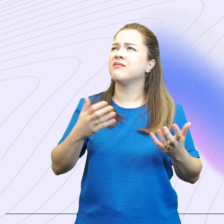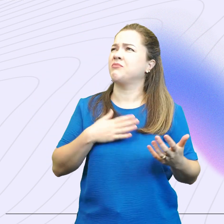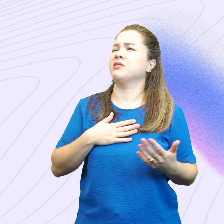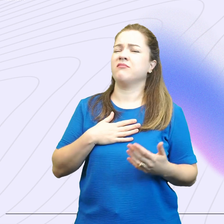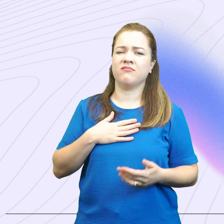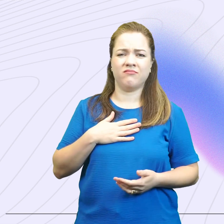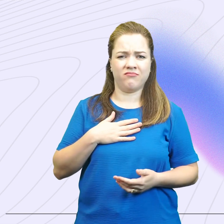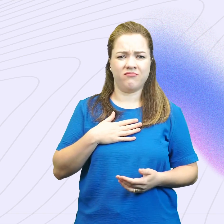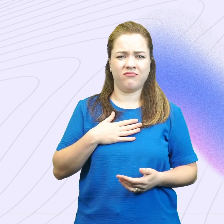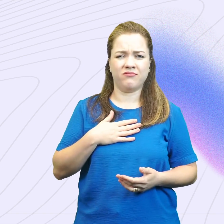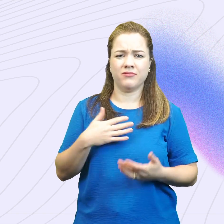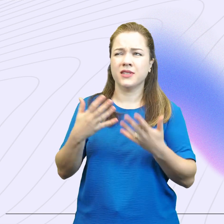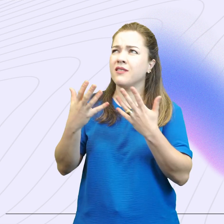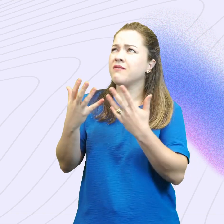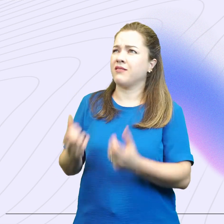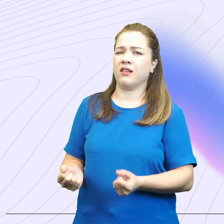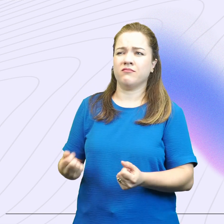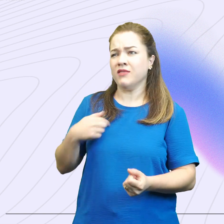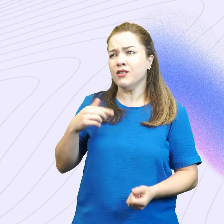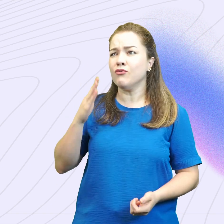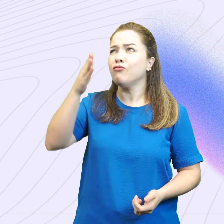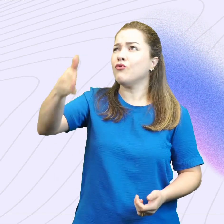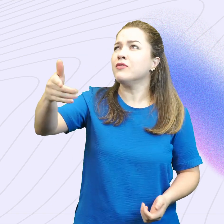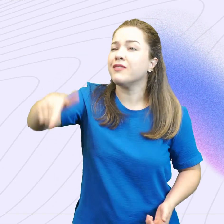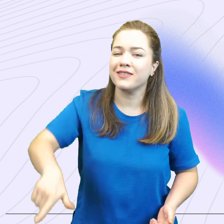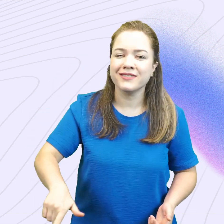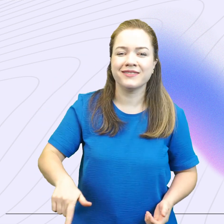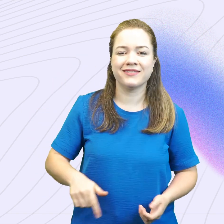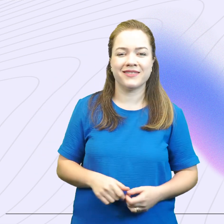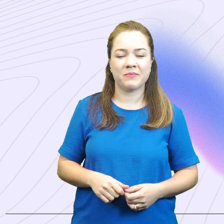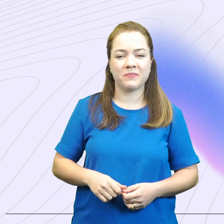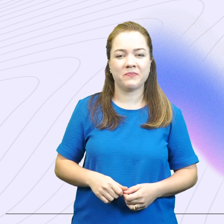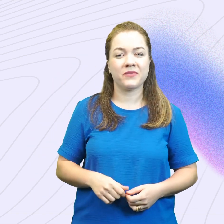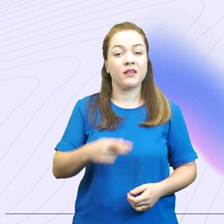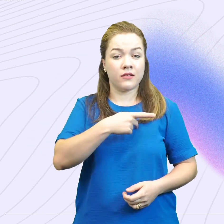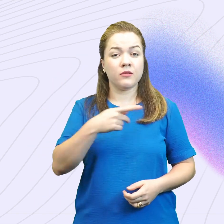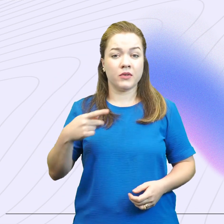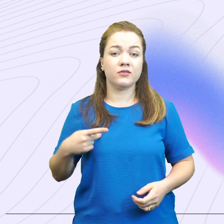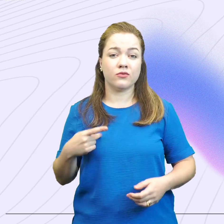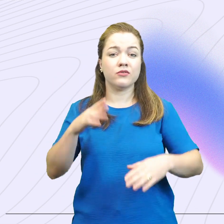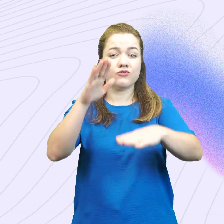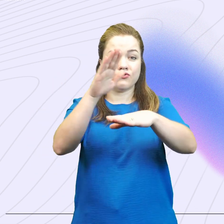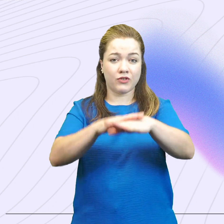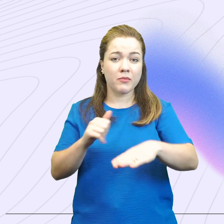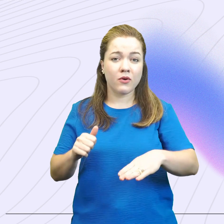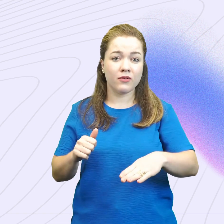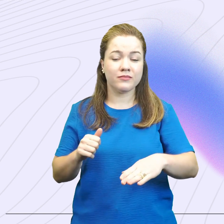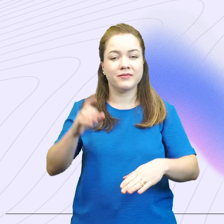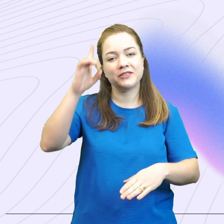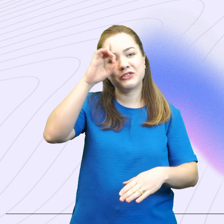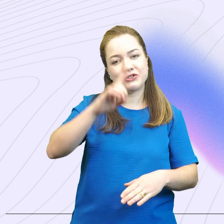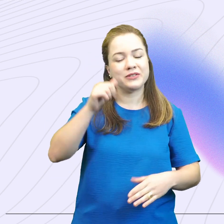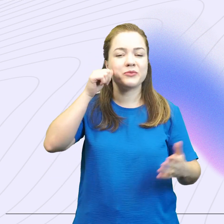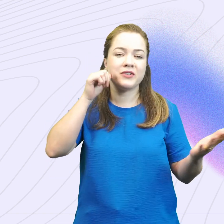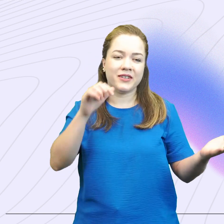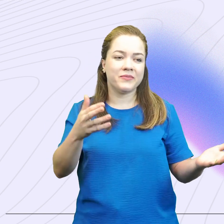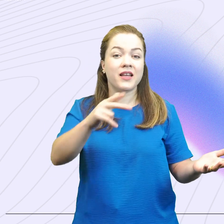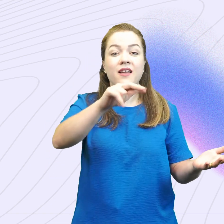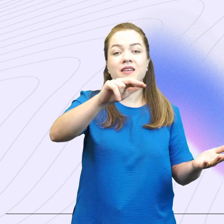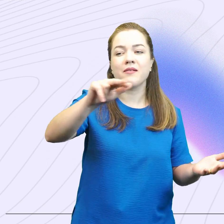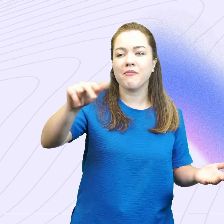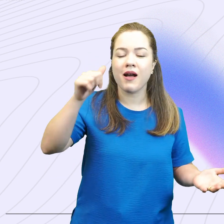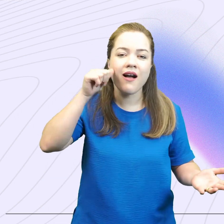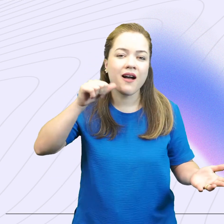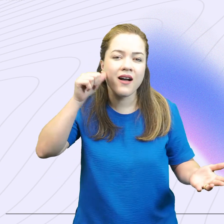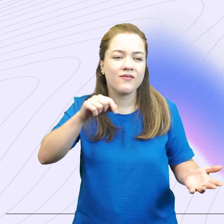mim, pode me aceitar, então eu vou de novo. Então eu ia. E aí esse pastor fez um apelo, e era Dia das Mulheres, ele falou, irmã, você